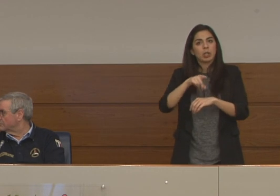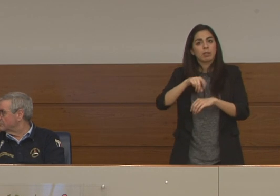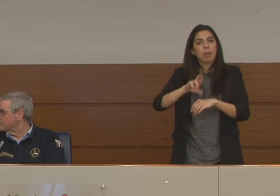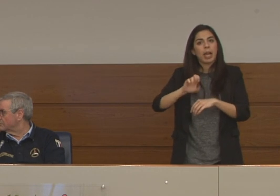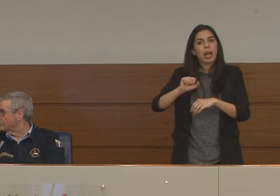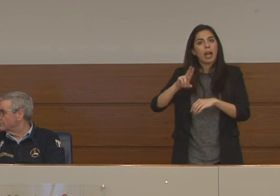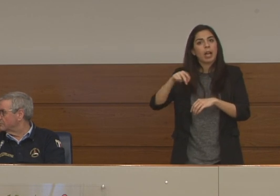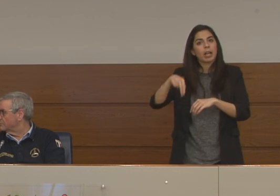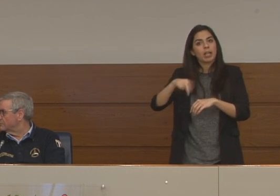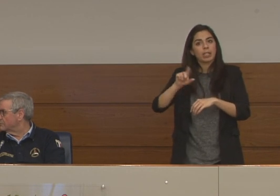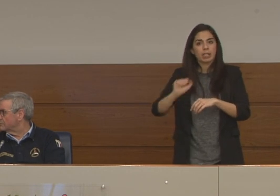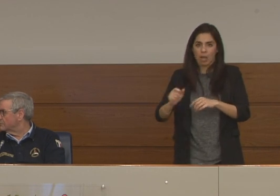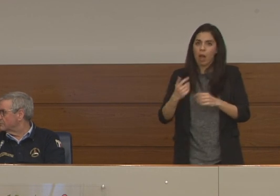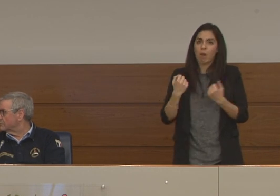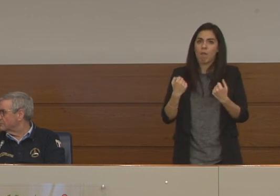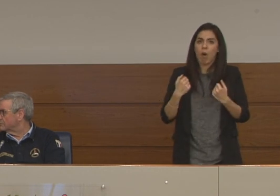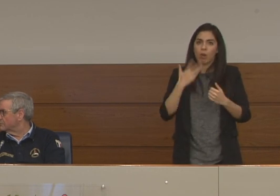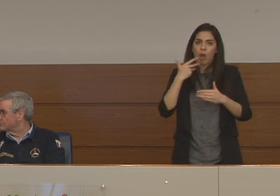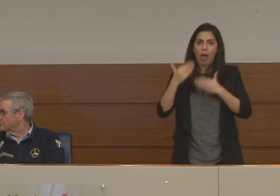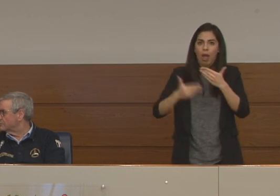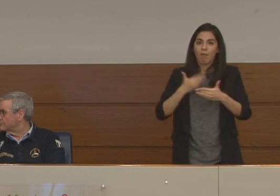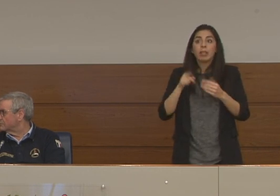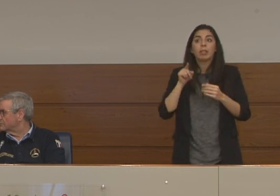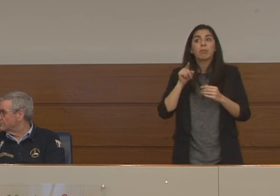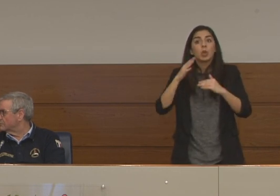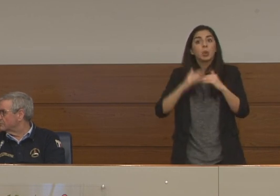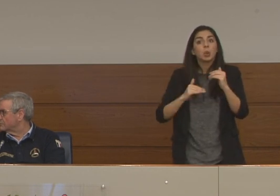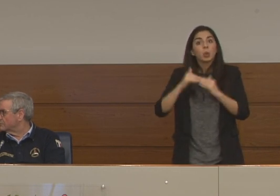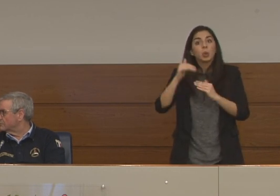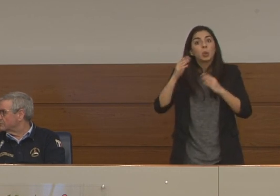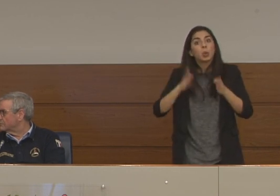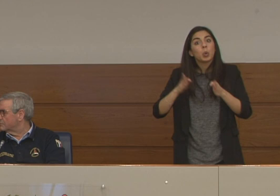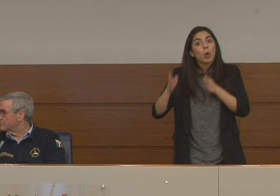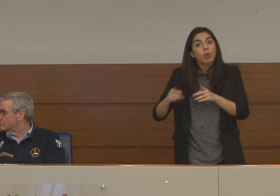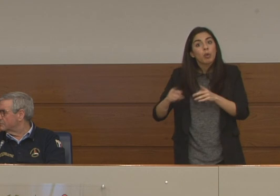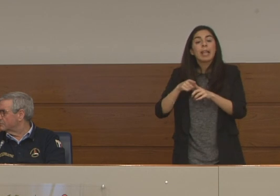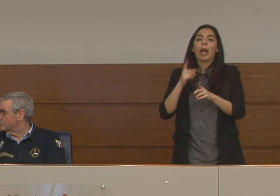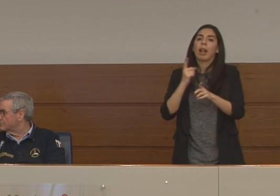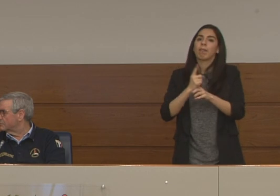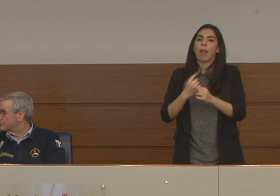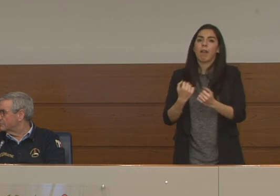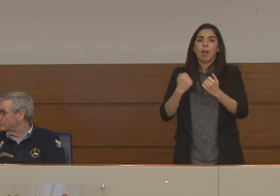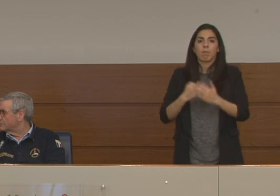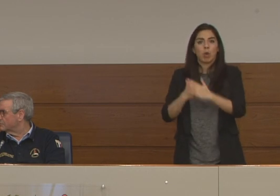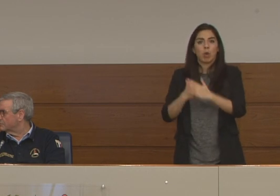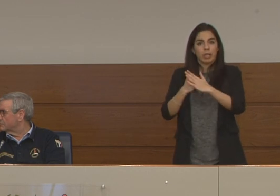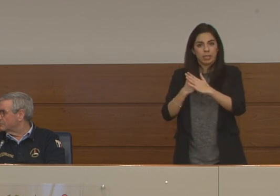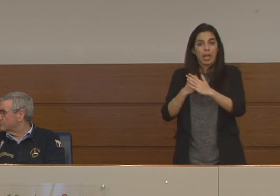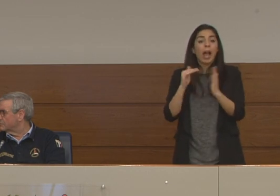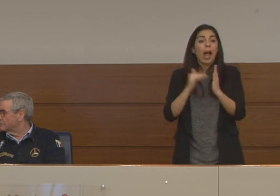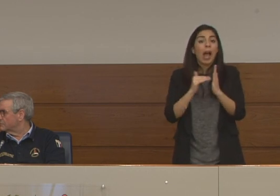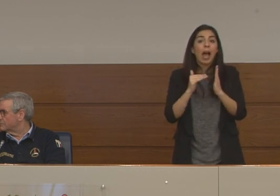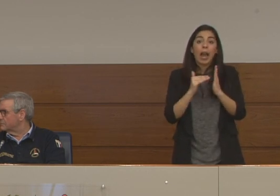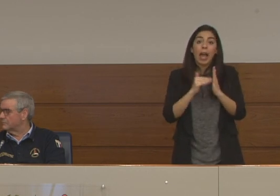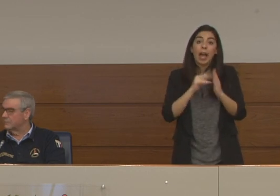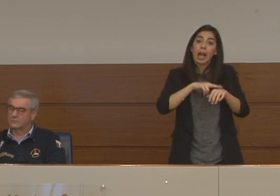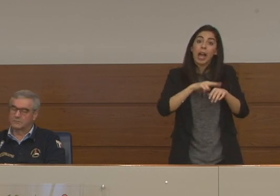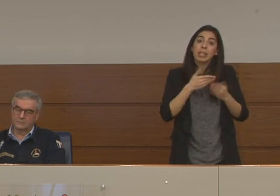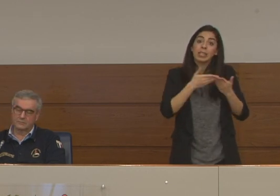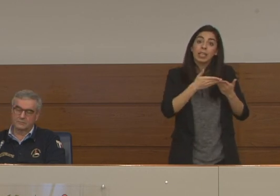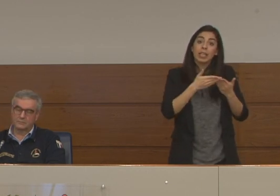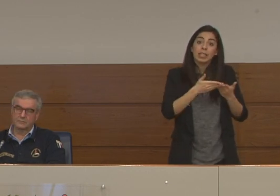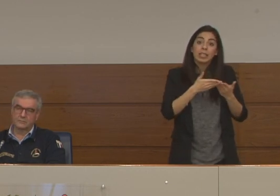determinato le strutture sul territorio devono essere potenziate assistenza domiciliare rsa con tutte le